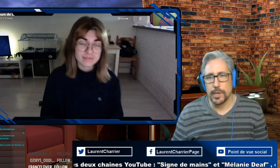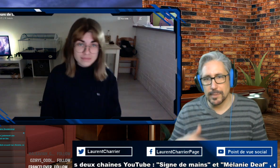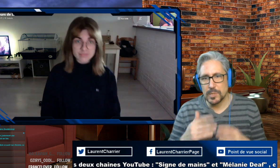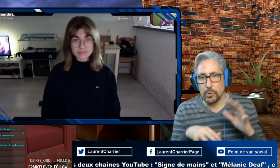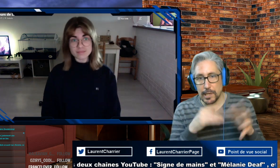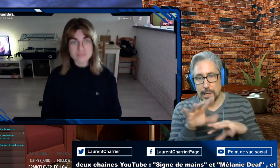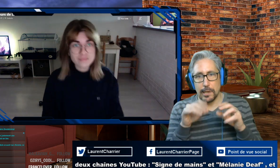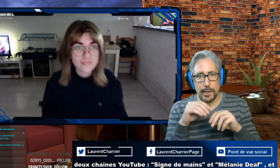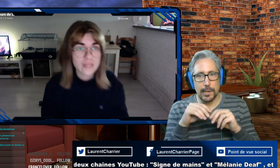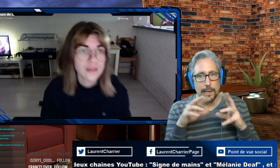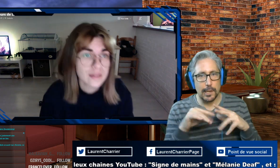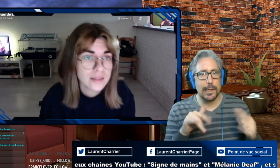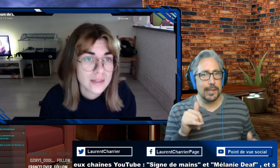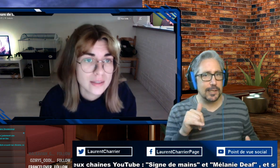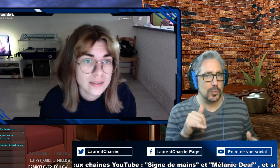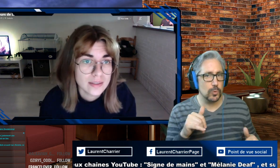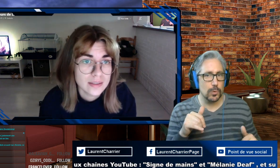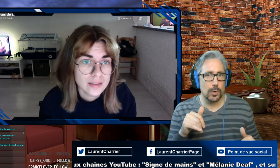Je regarde un petit peu